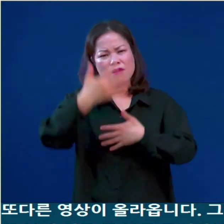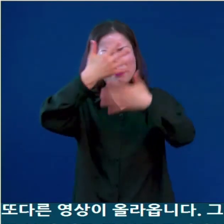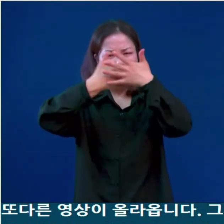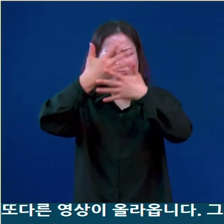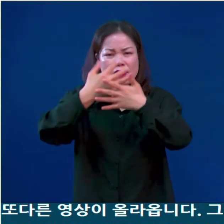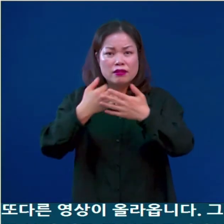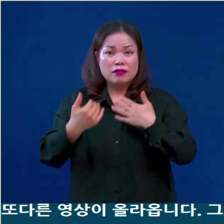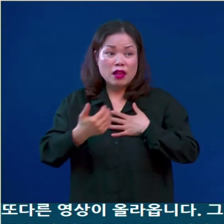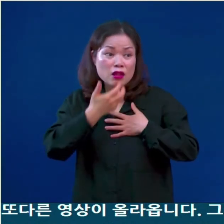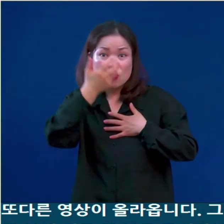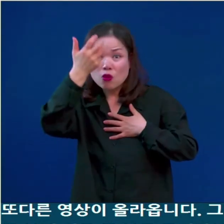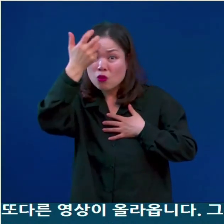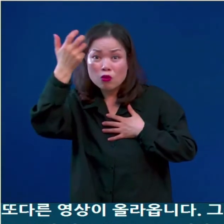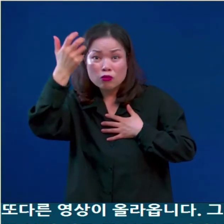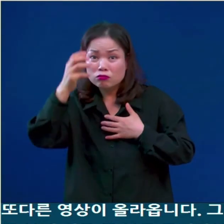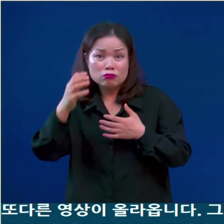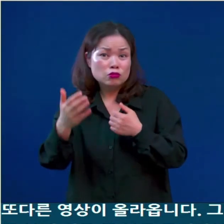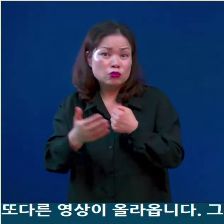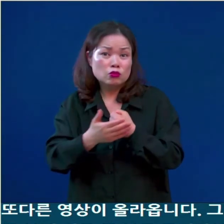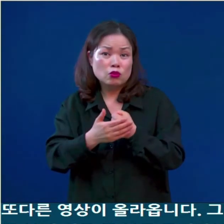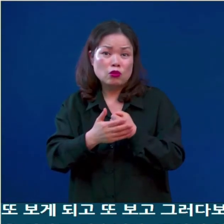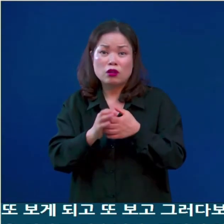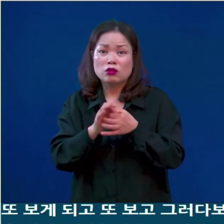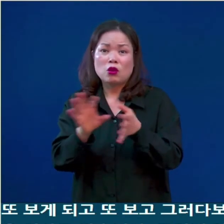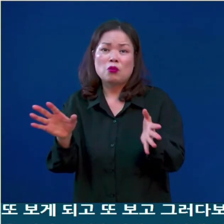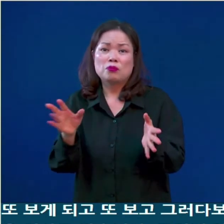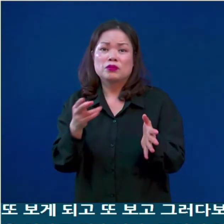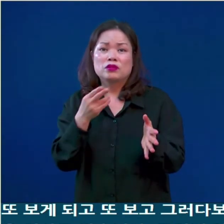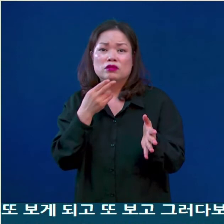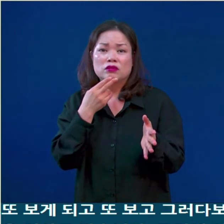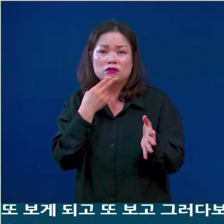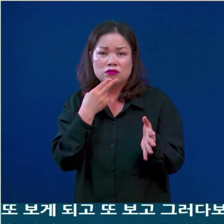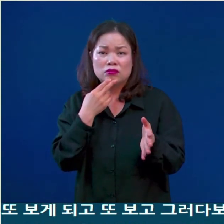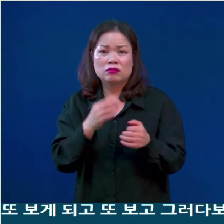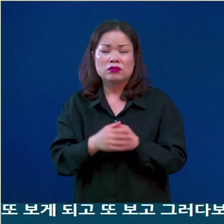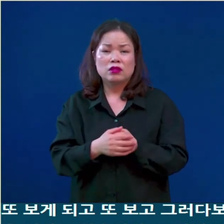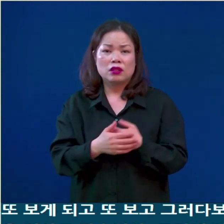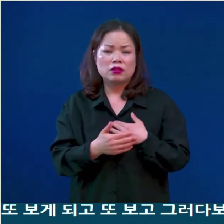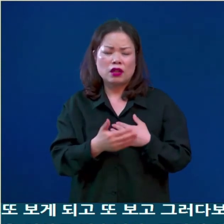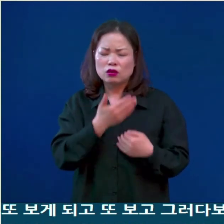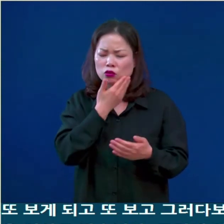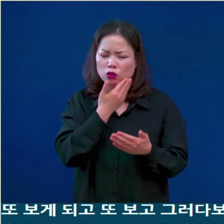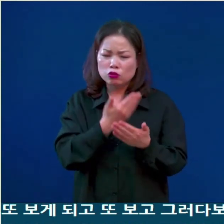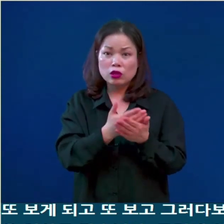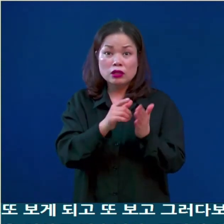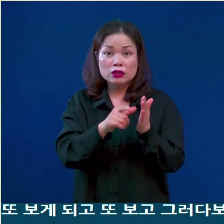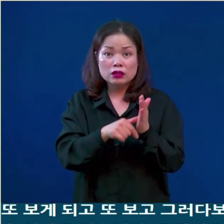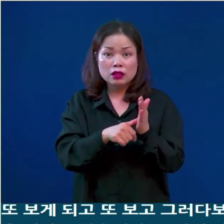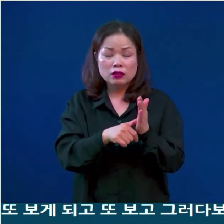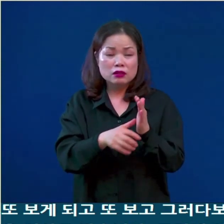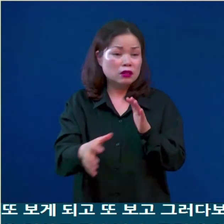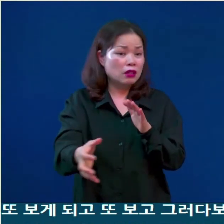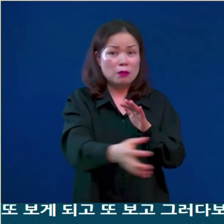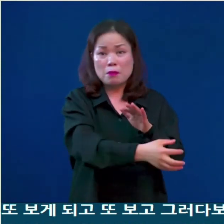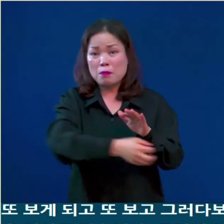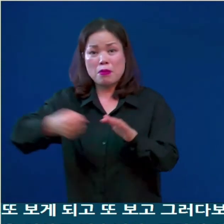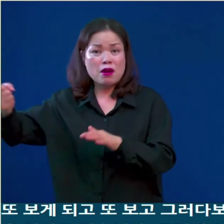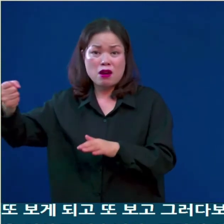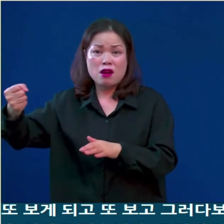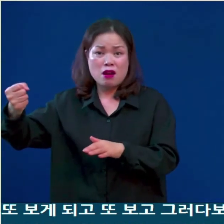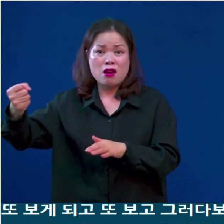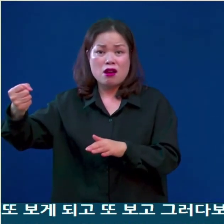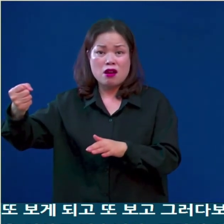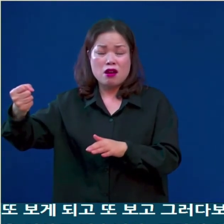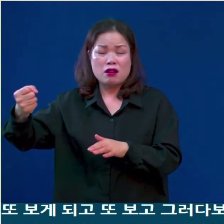내 영혼에 전혀 도움이 되지 않는 영상들, 혹은 나의 소중한 시간을 그냥 송두리째 뺏어가